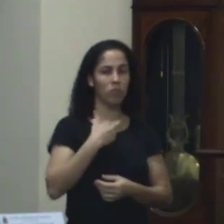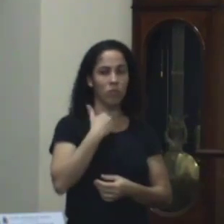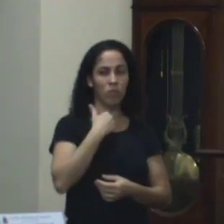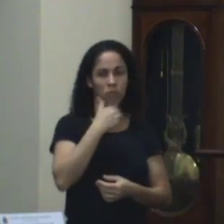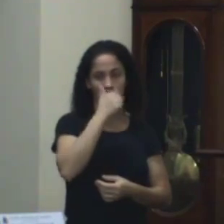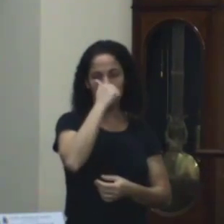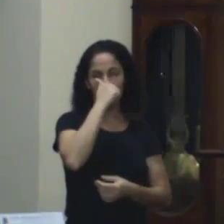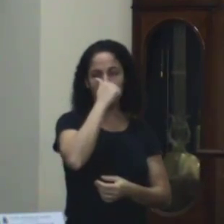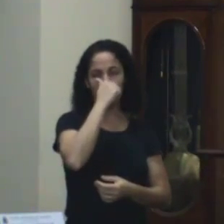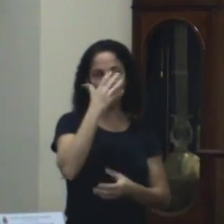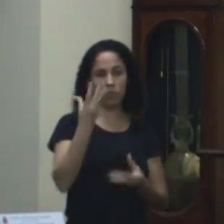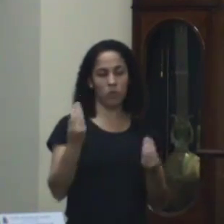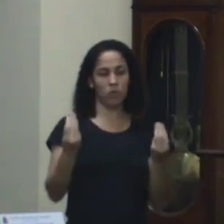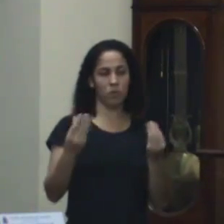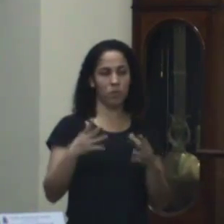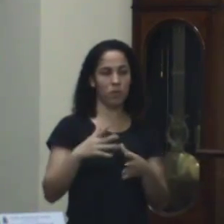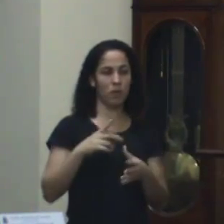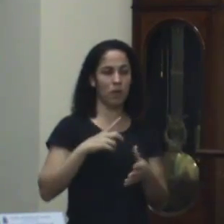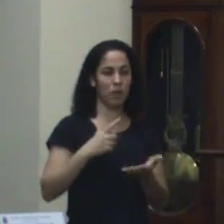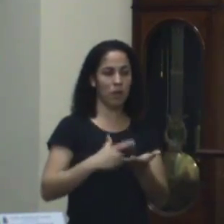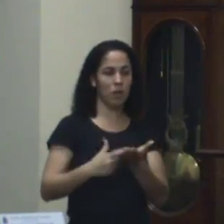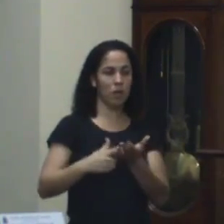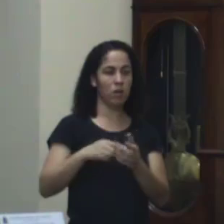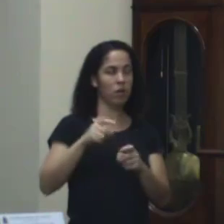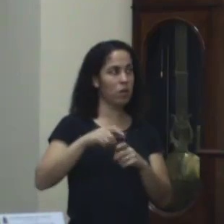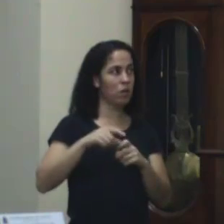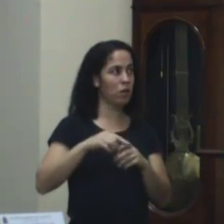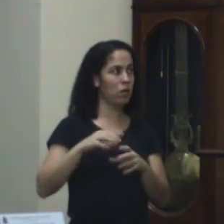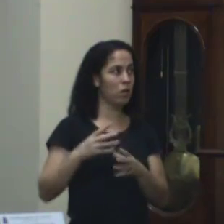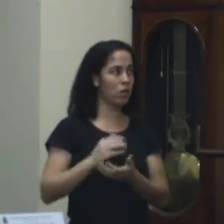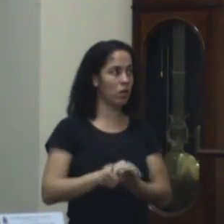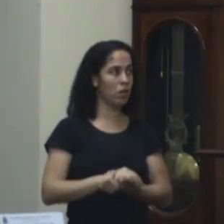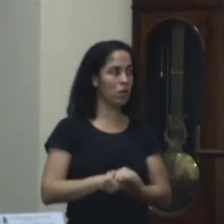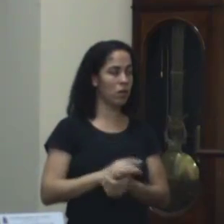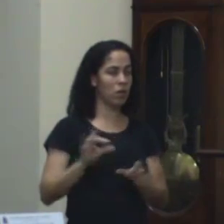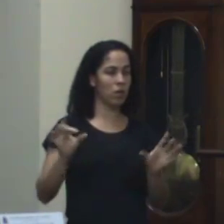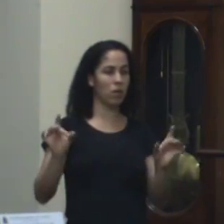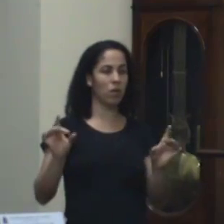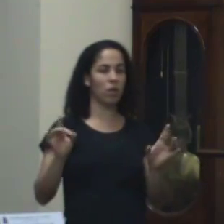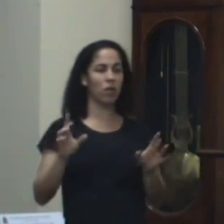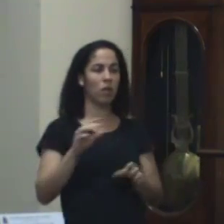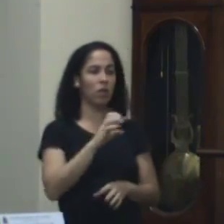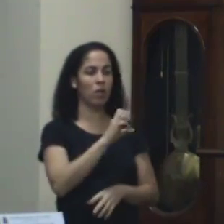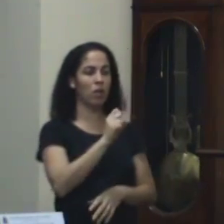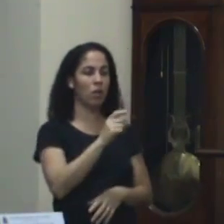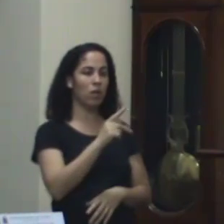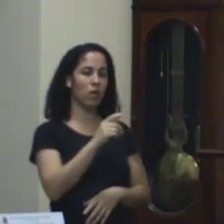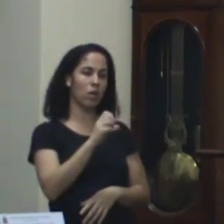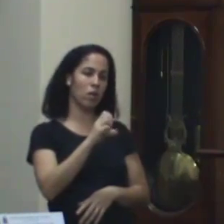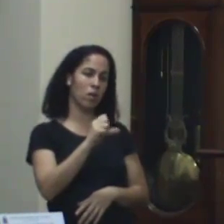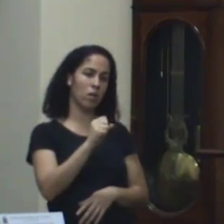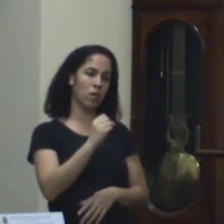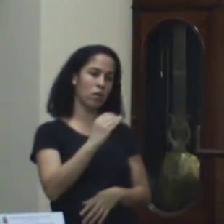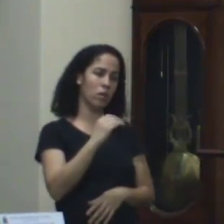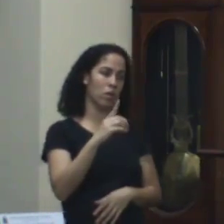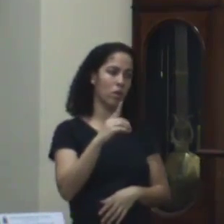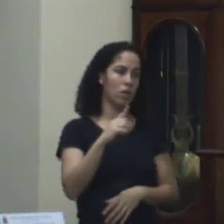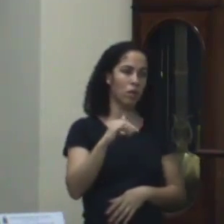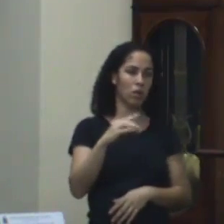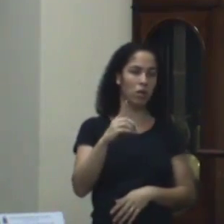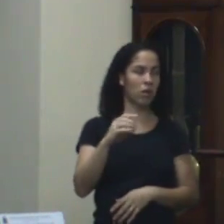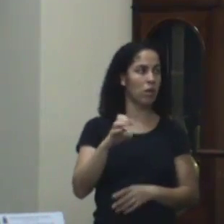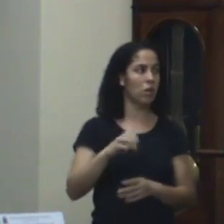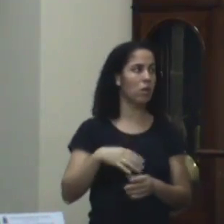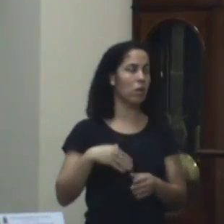todas as pessoas, principalmente em dia de atendimento, que estão os médicos lá nas suas especialidades atendendo. Então, eu faço esse apelo,